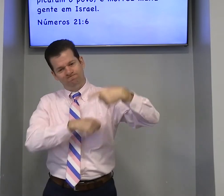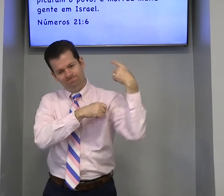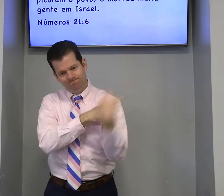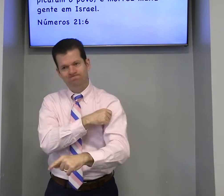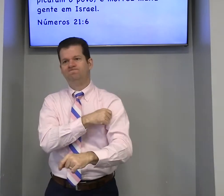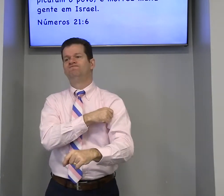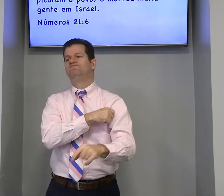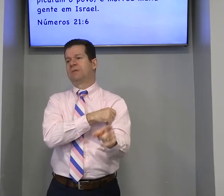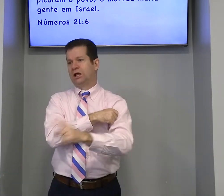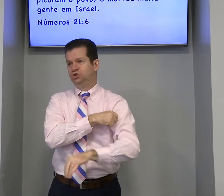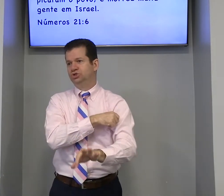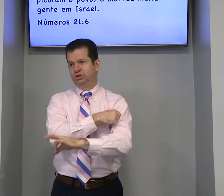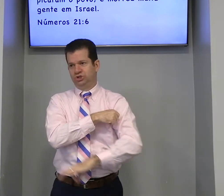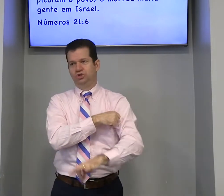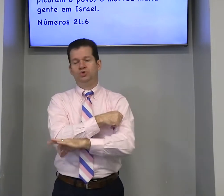deu um castigo